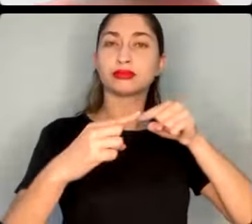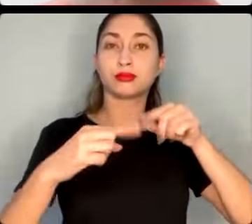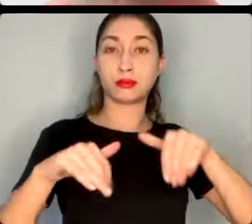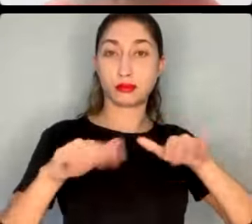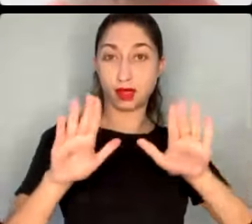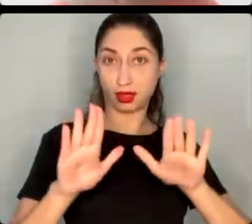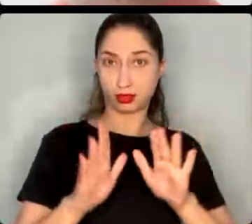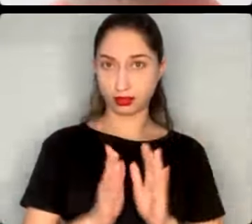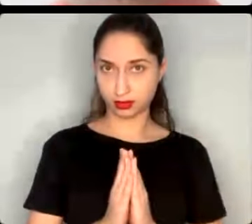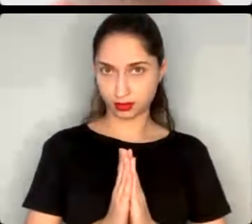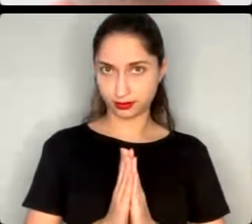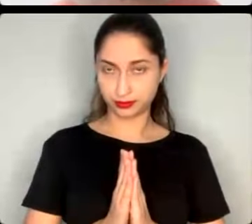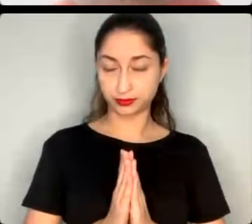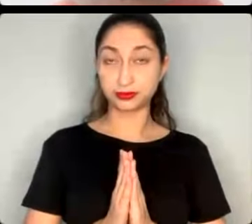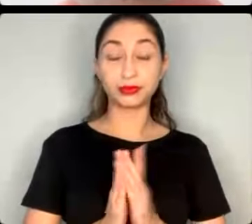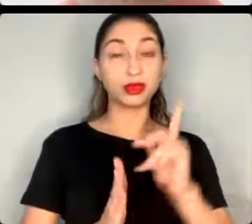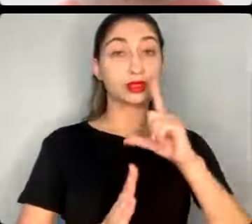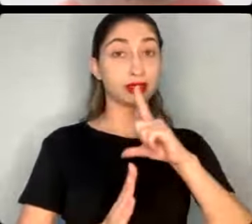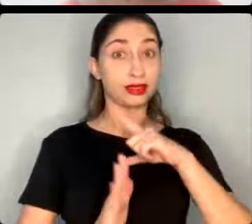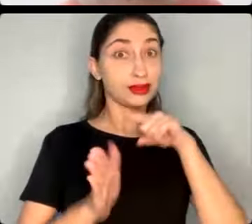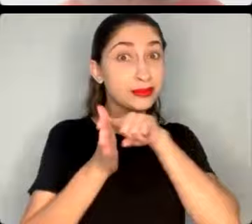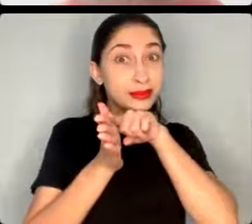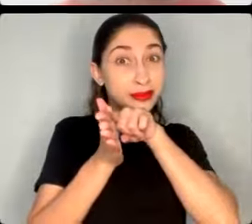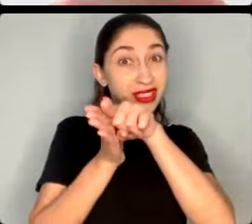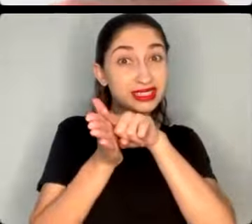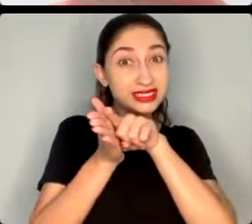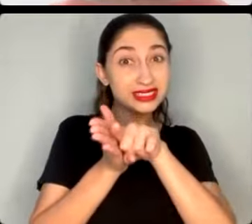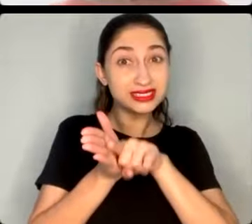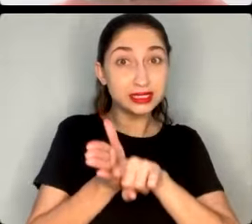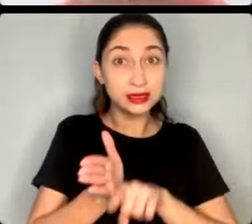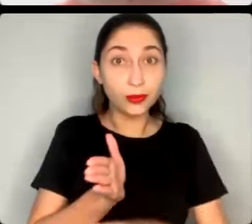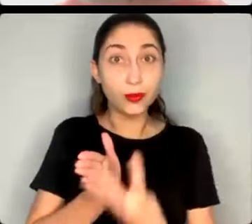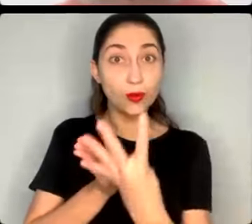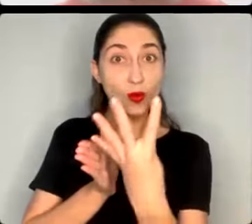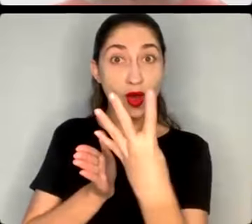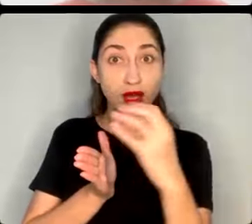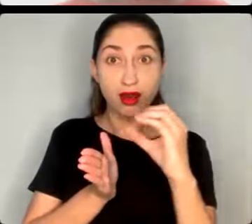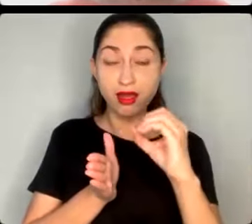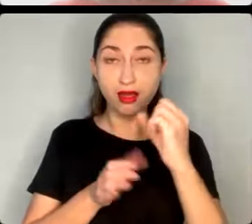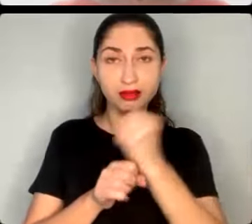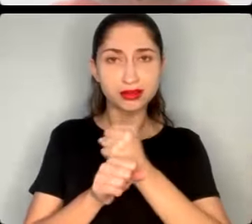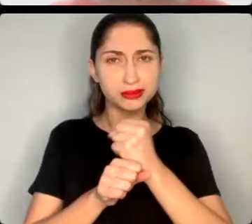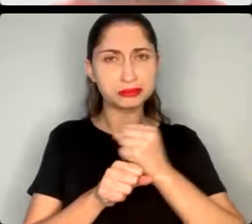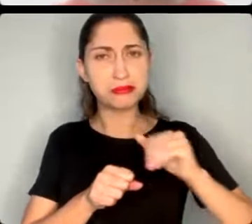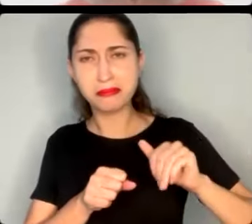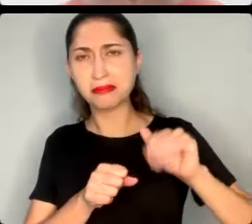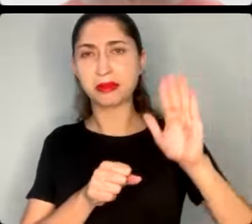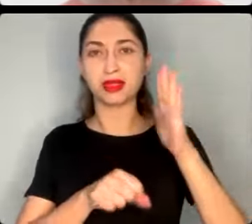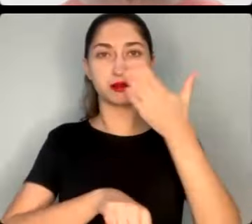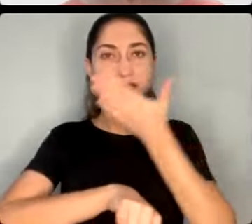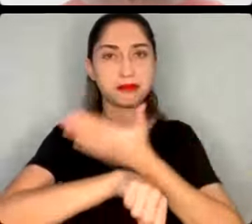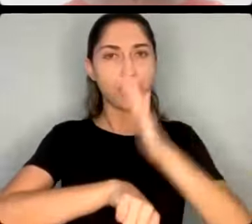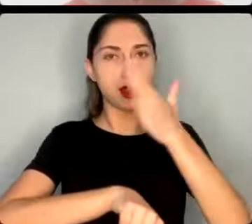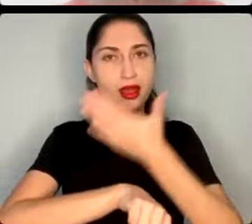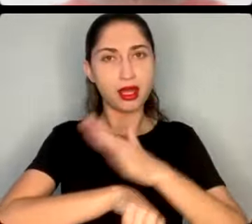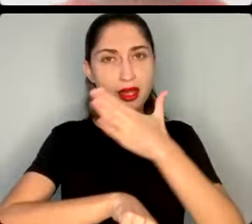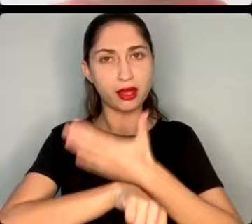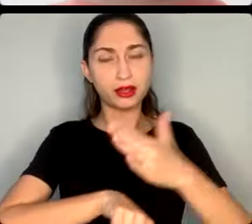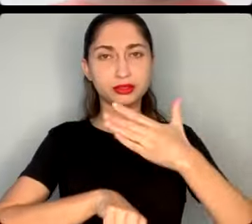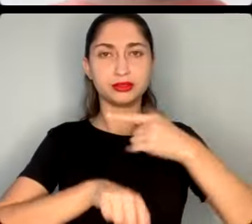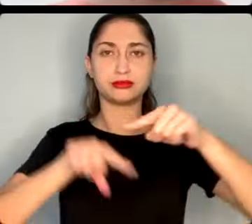uma pesquisa de mais de 40 anos, e de prática, principalmente, né, em sala de